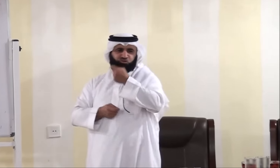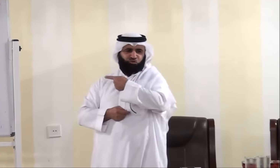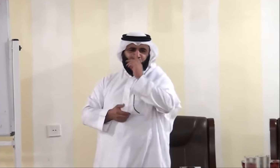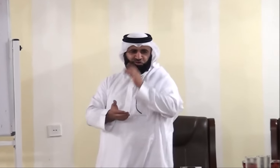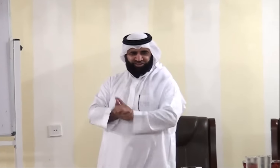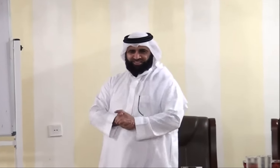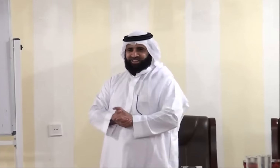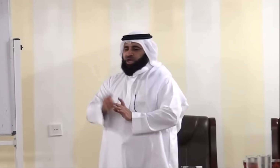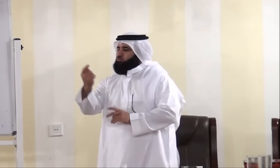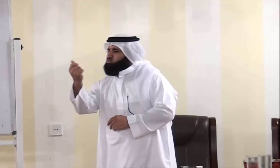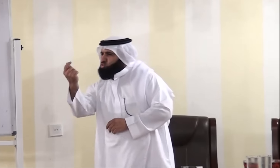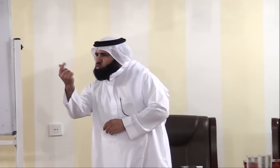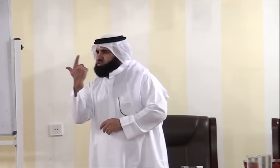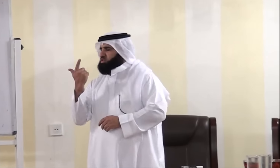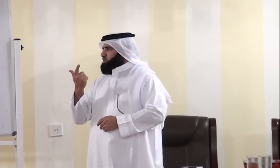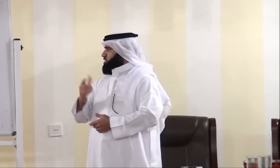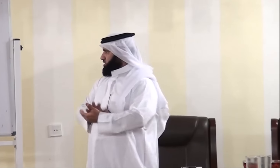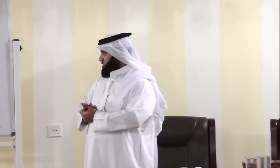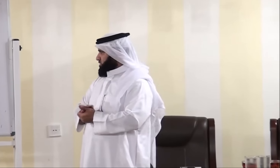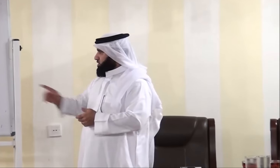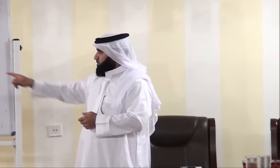نقدية أو ما نسميها منقولة